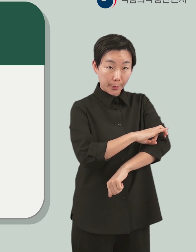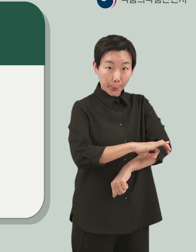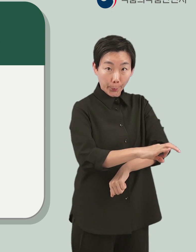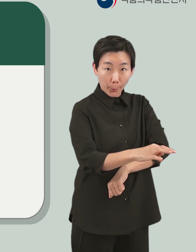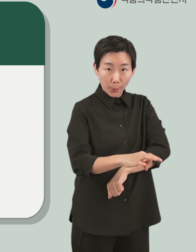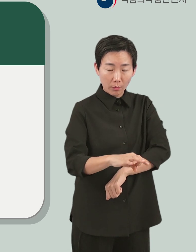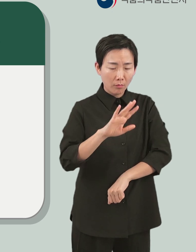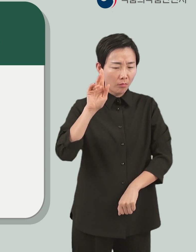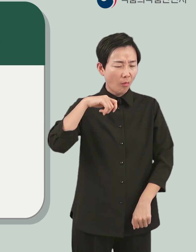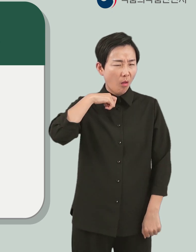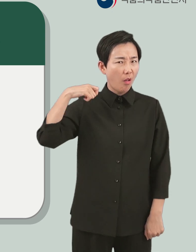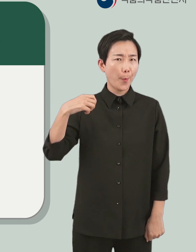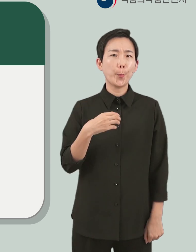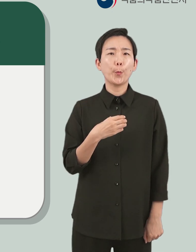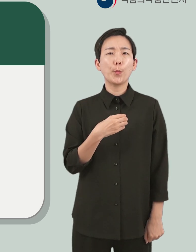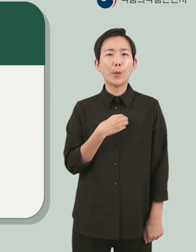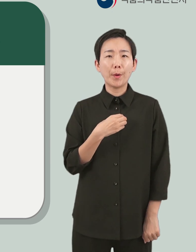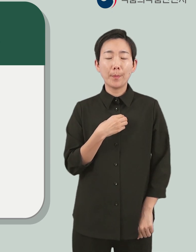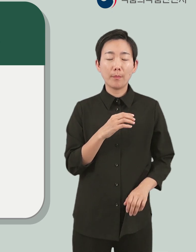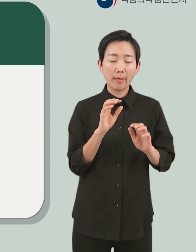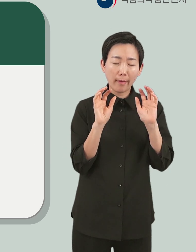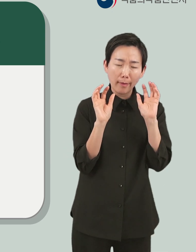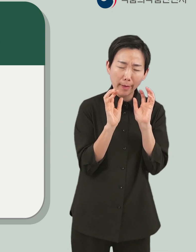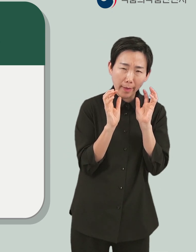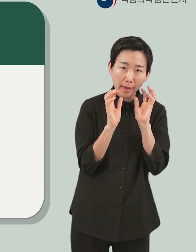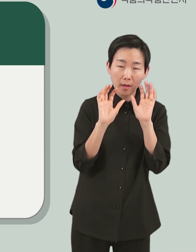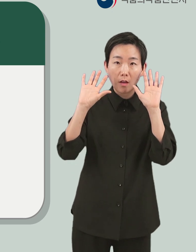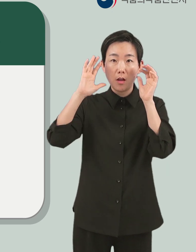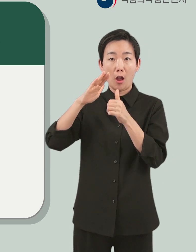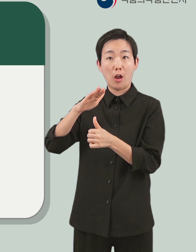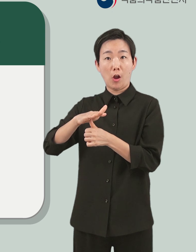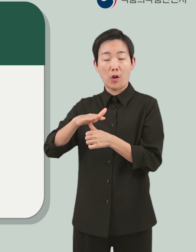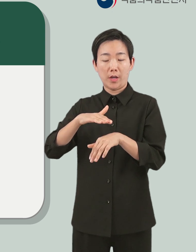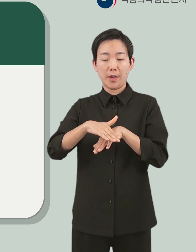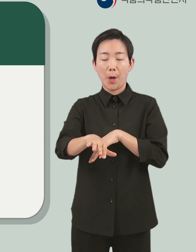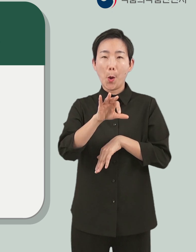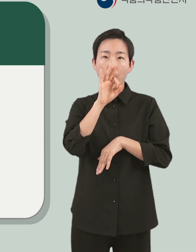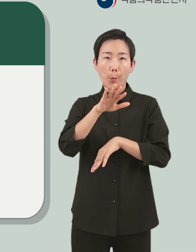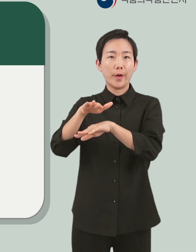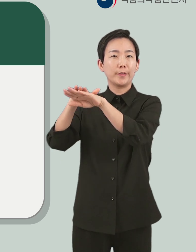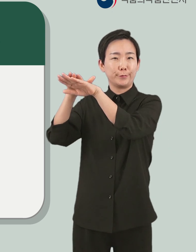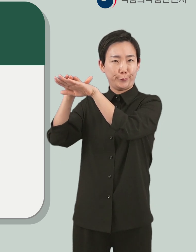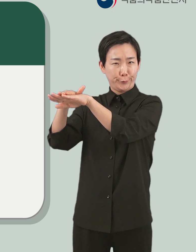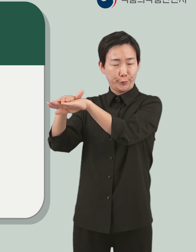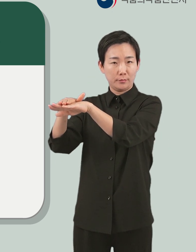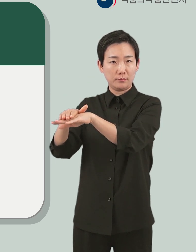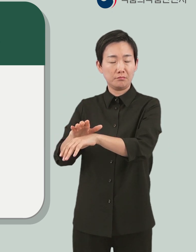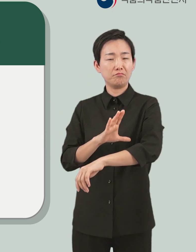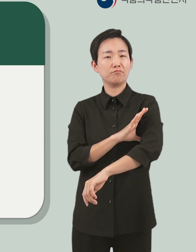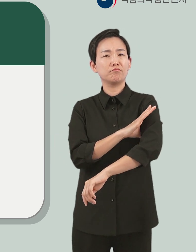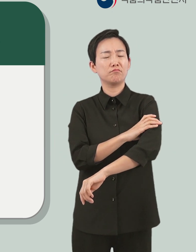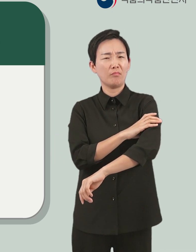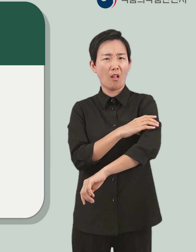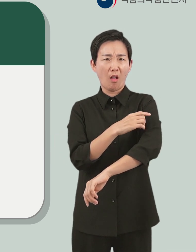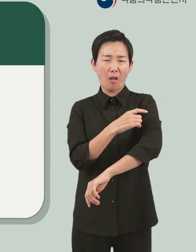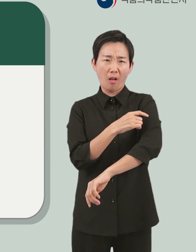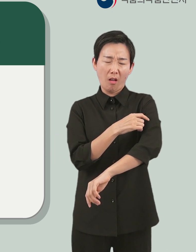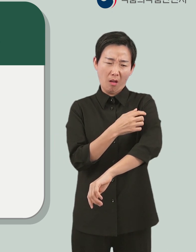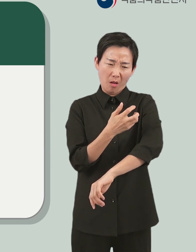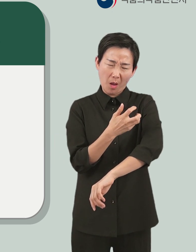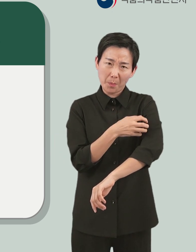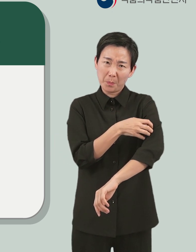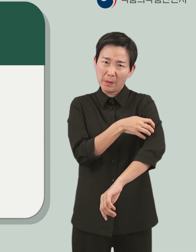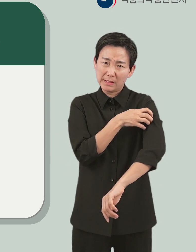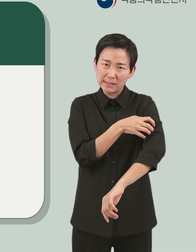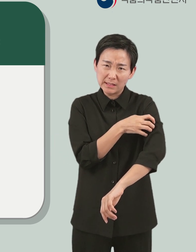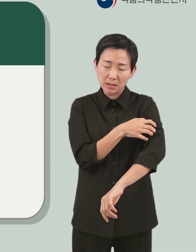에어 튜브는 영유아나 어린이의 손이 닿지 않는 곳에 두어야 하며 목 졸림의 위험이 없도록 주의합니다. 피부